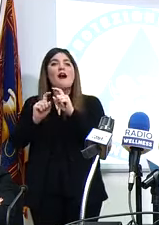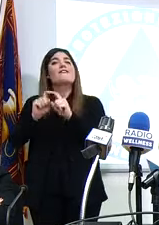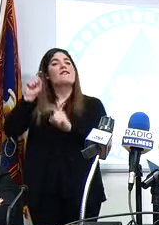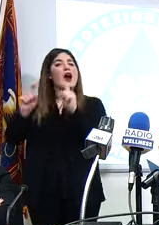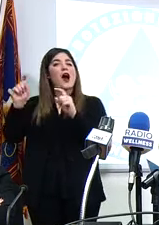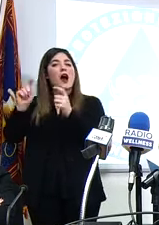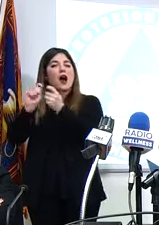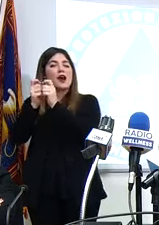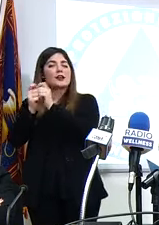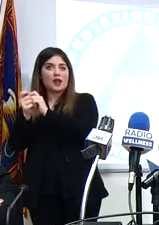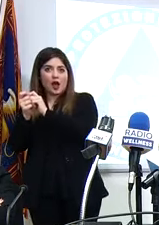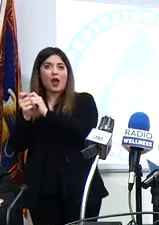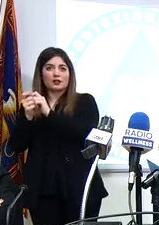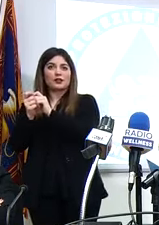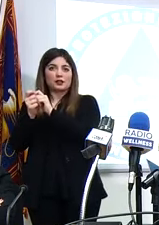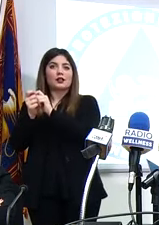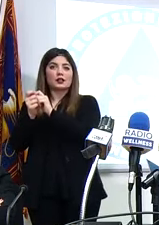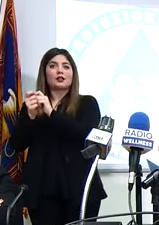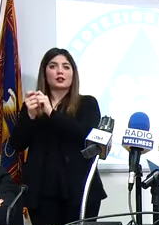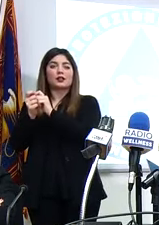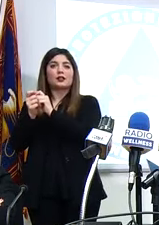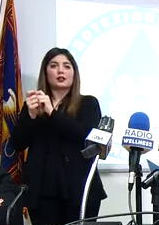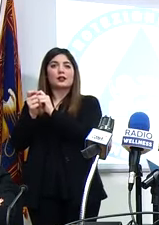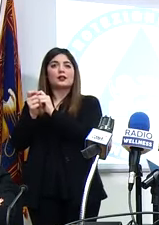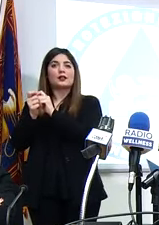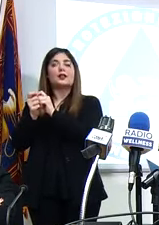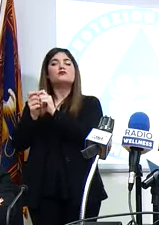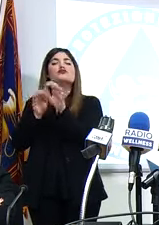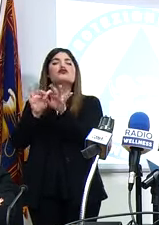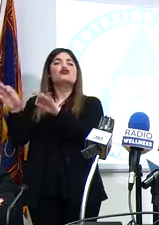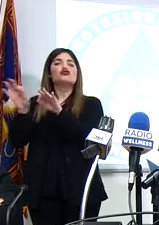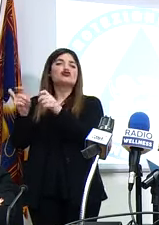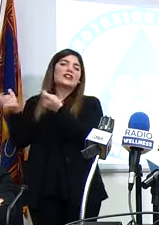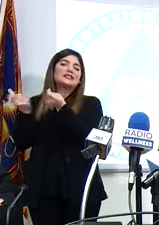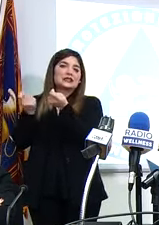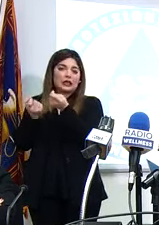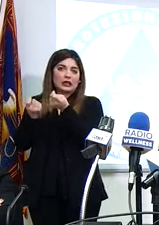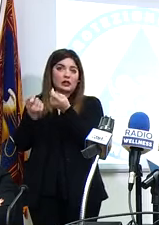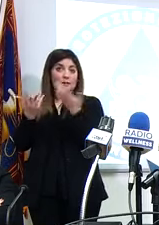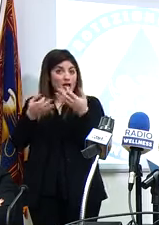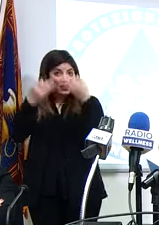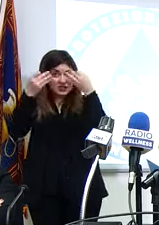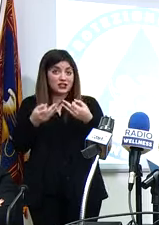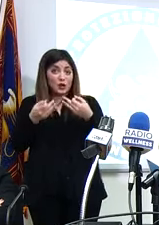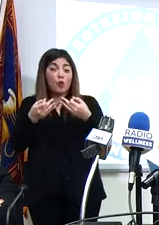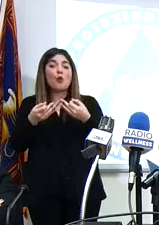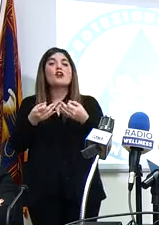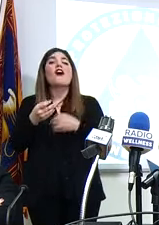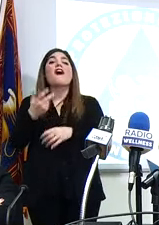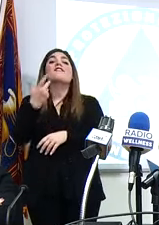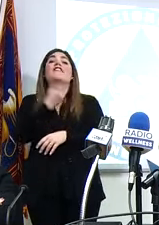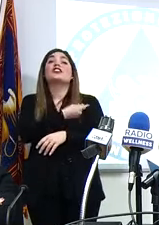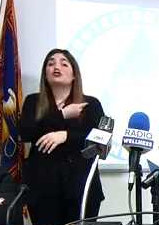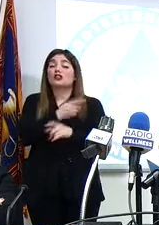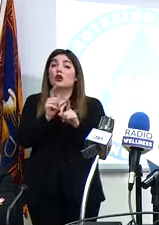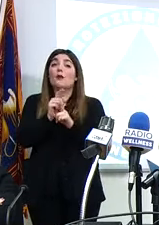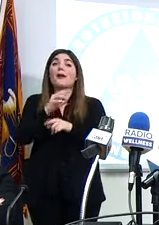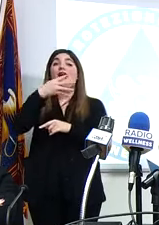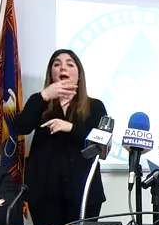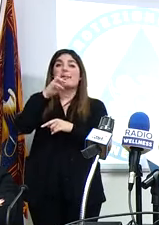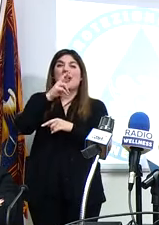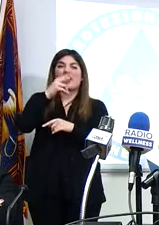ineludibile. Però una cosa è certa, che un vaccino come quello mRNA, che si fa con biologia sintetica,